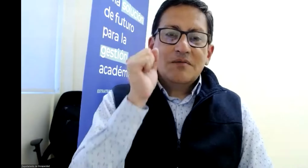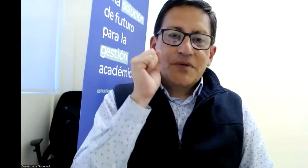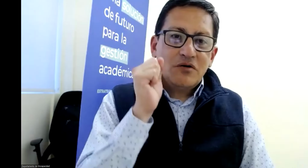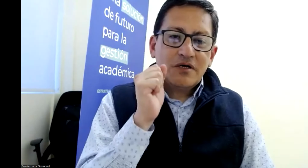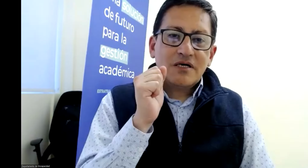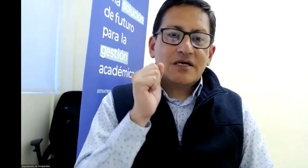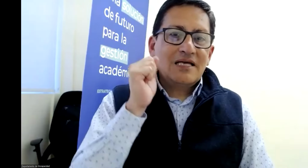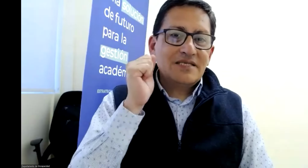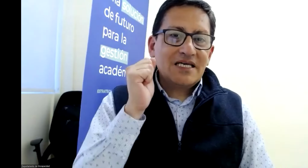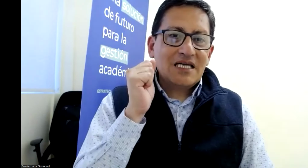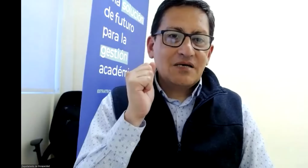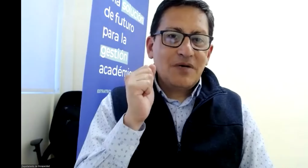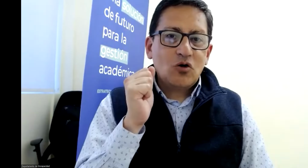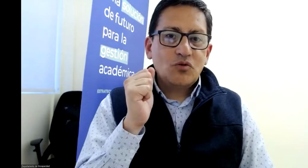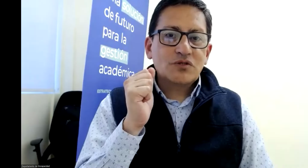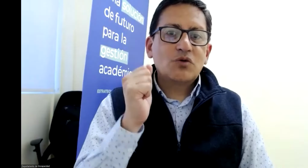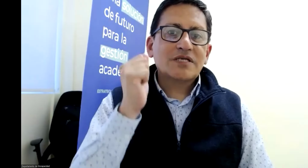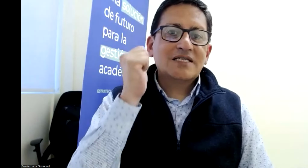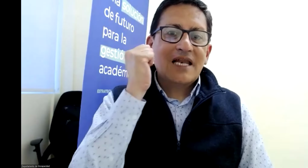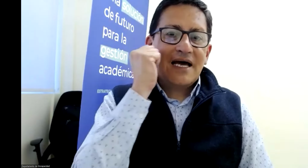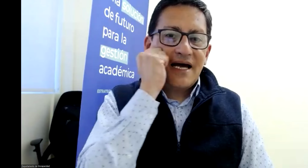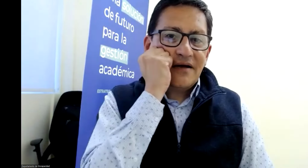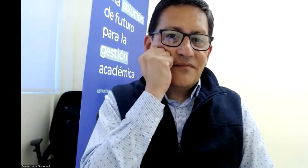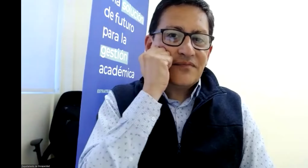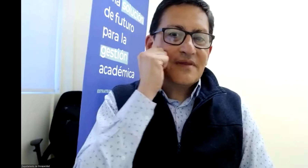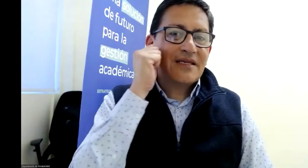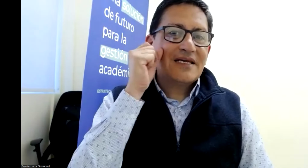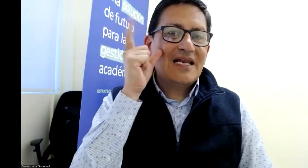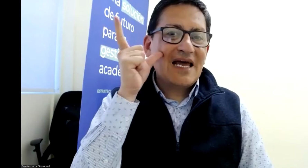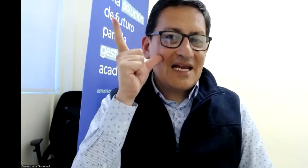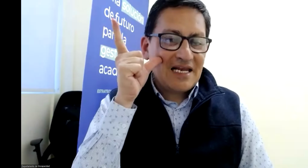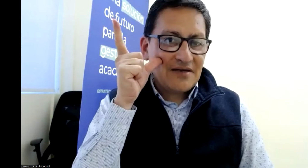Pero la seña que más común se usa es la A y la L.